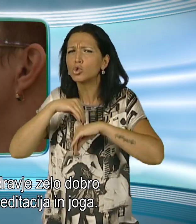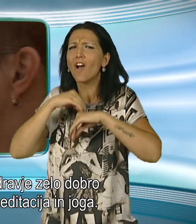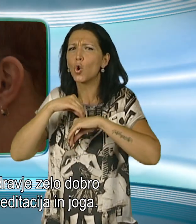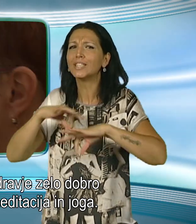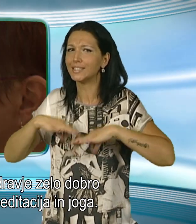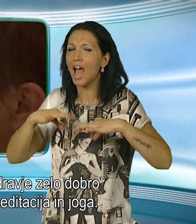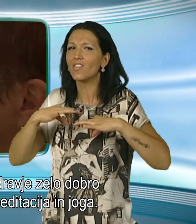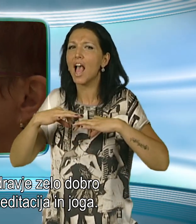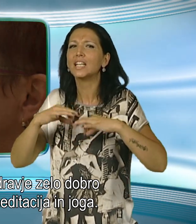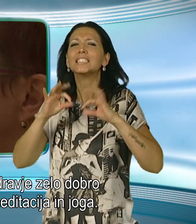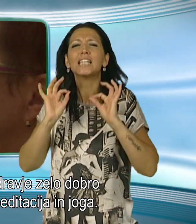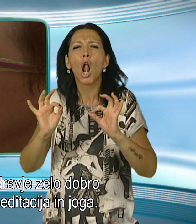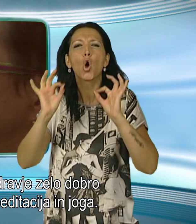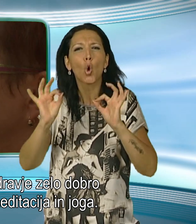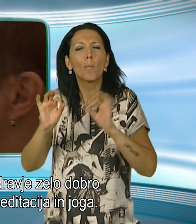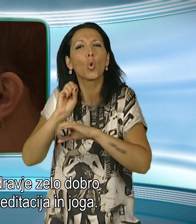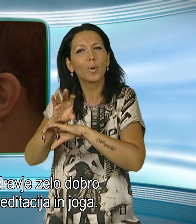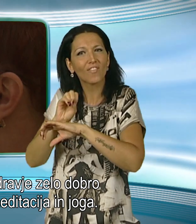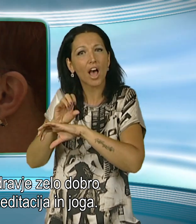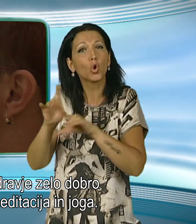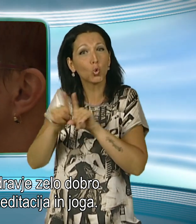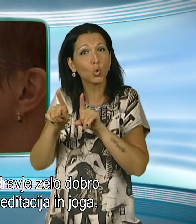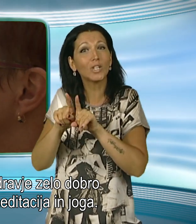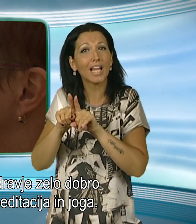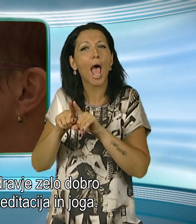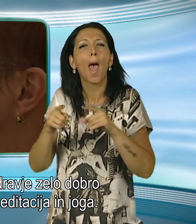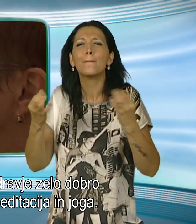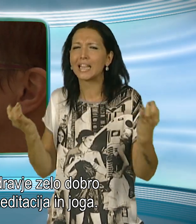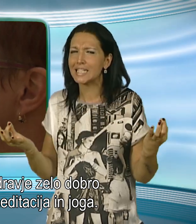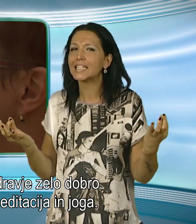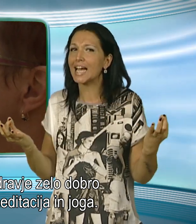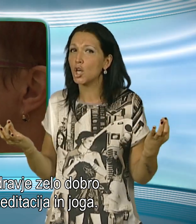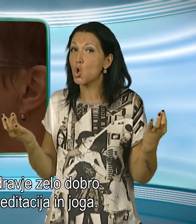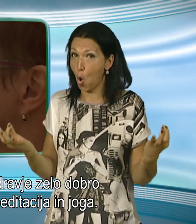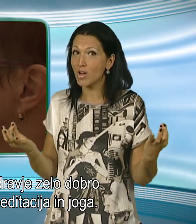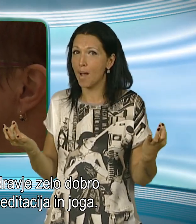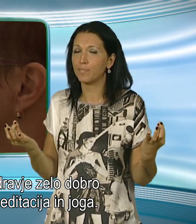Na duševno zdravje zelo dobro vplivata tudi meditacija in joga.